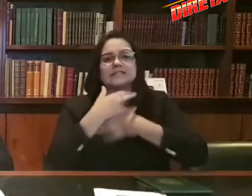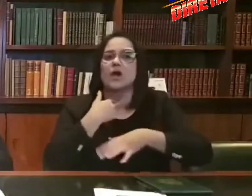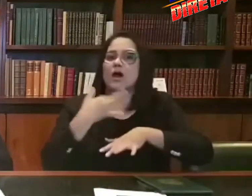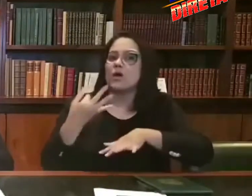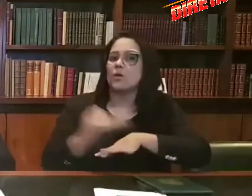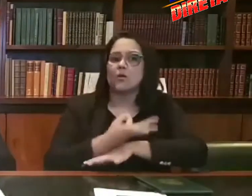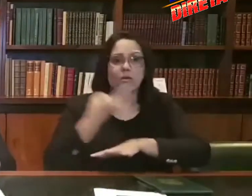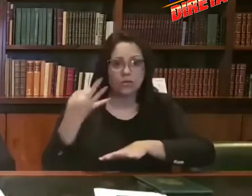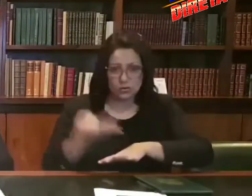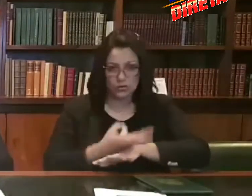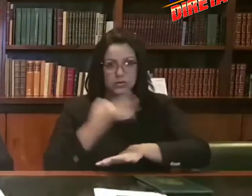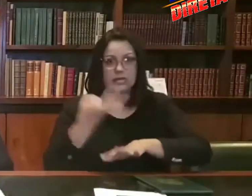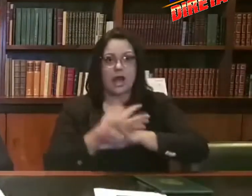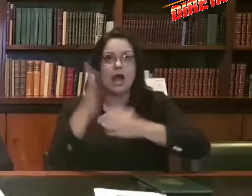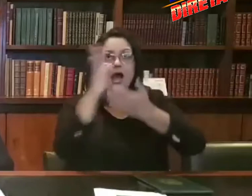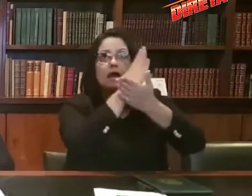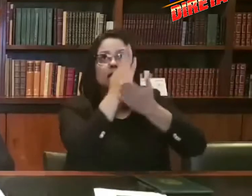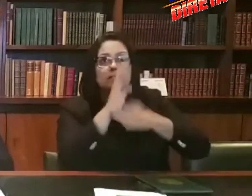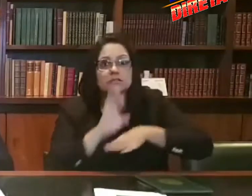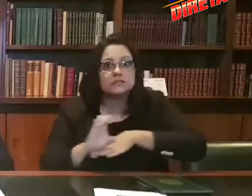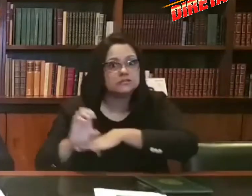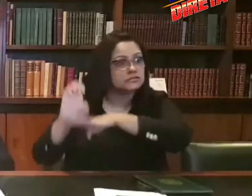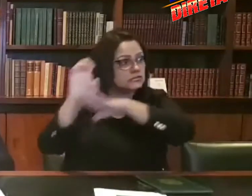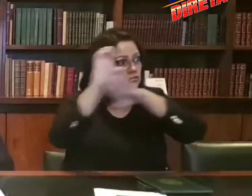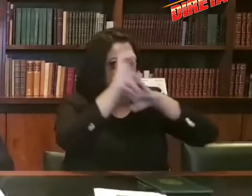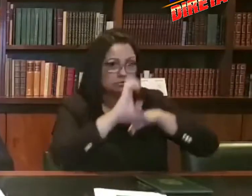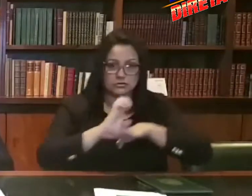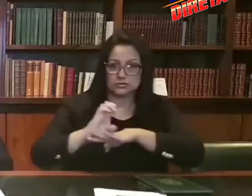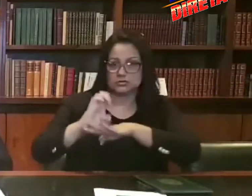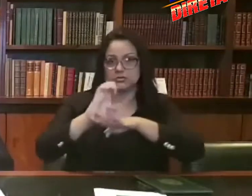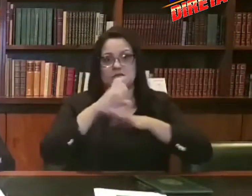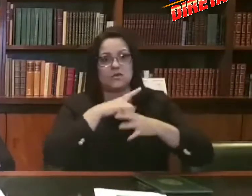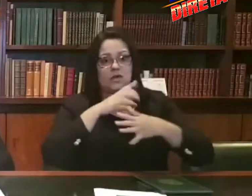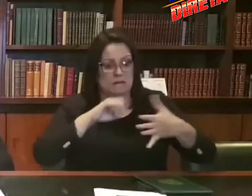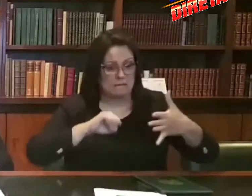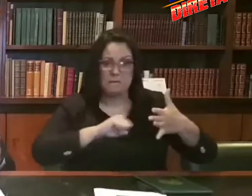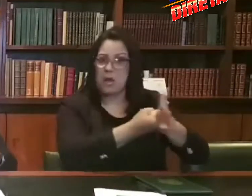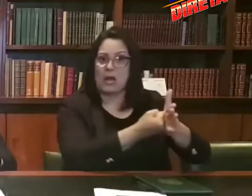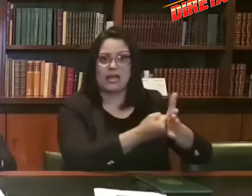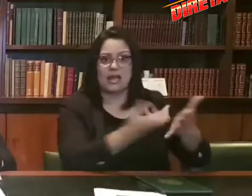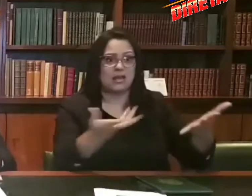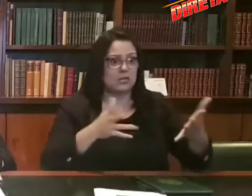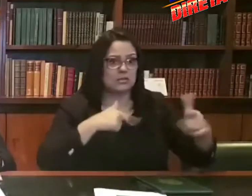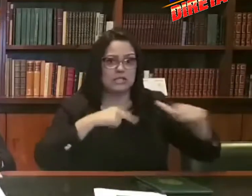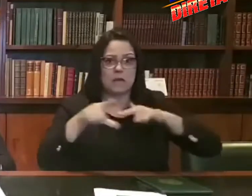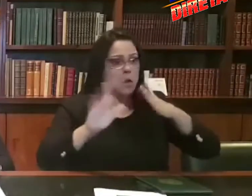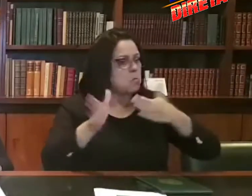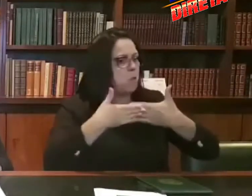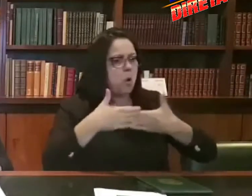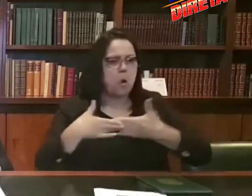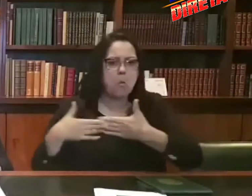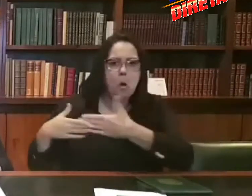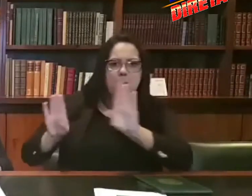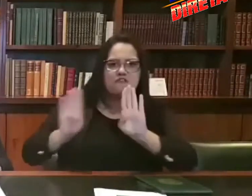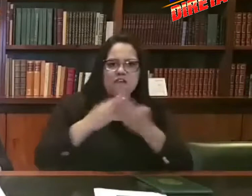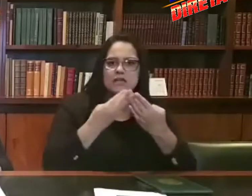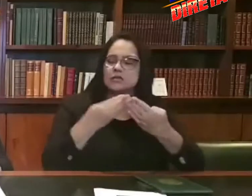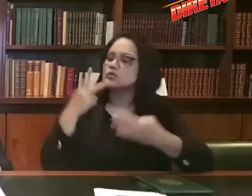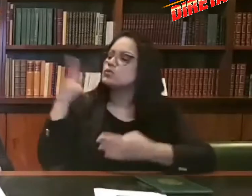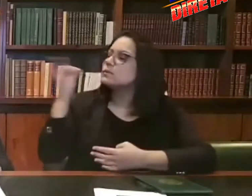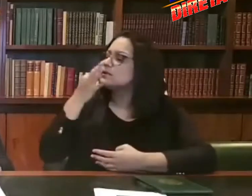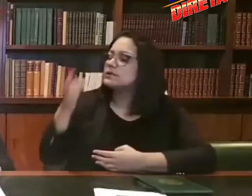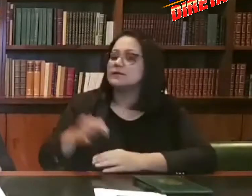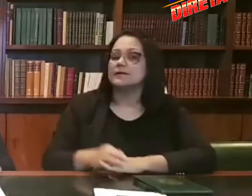por parte de, em alguns estados, ter esse bloqueio tão grande no comércio. É a tua opinião também, Pedro?